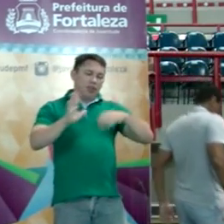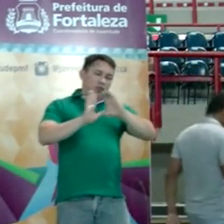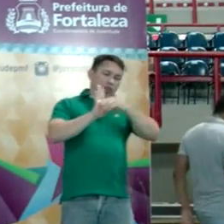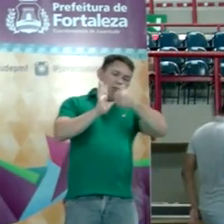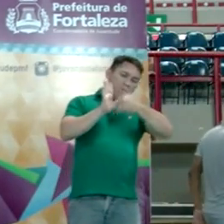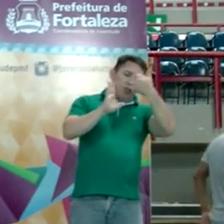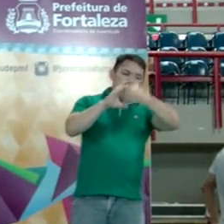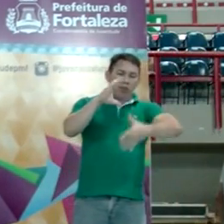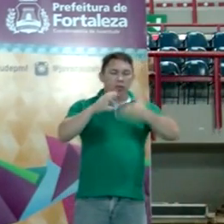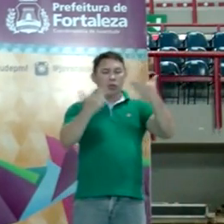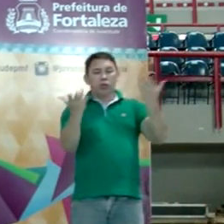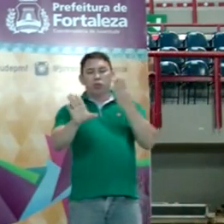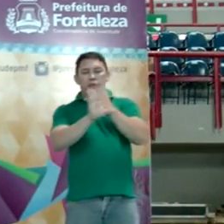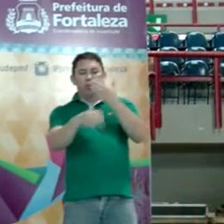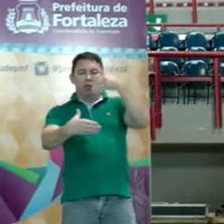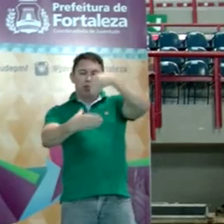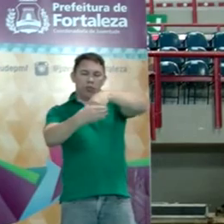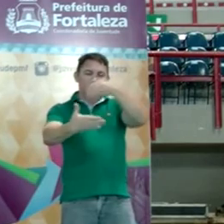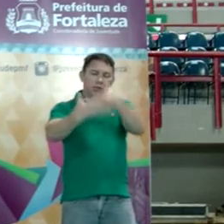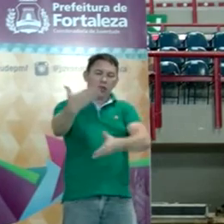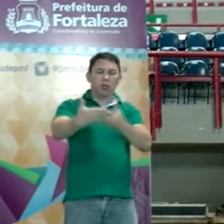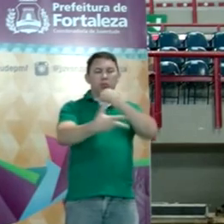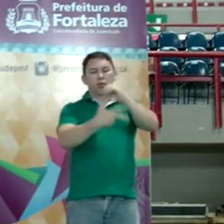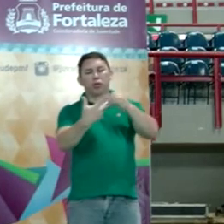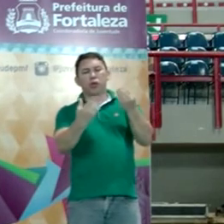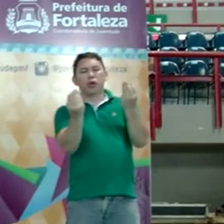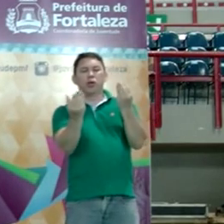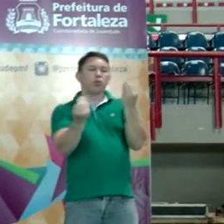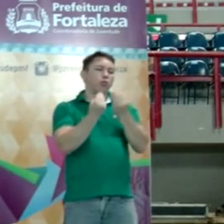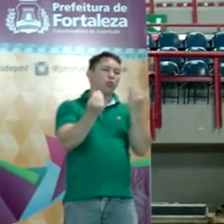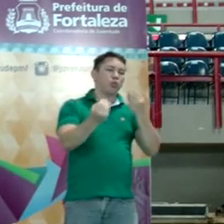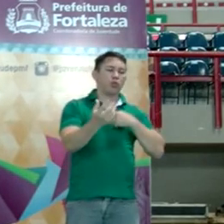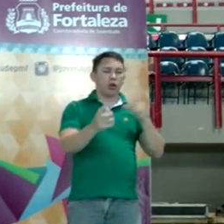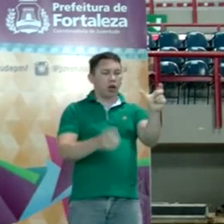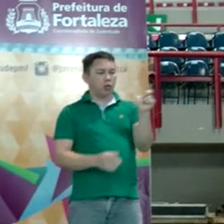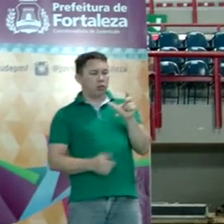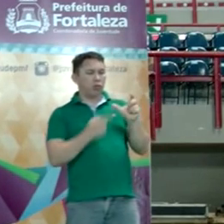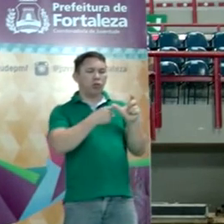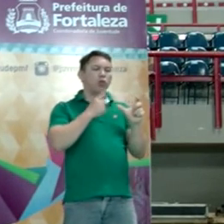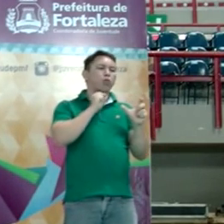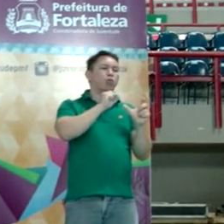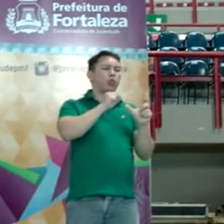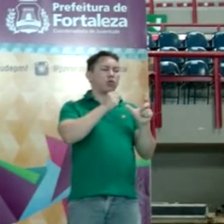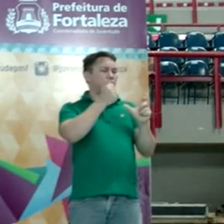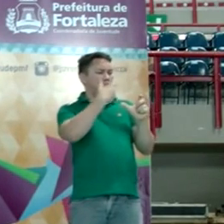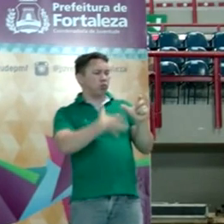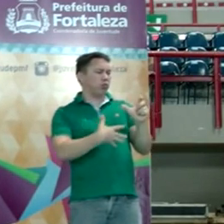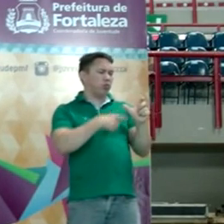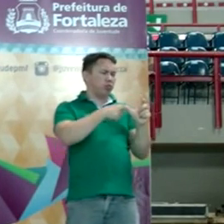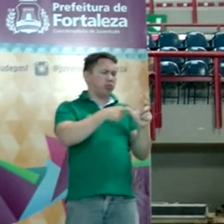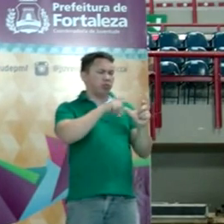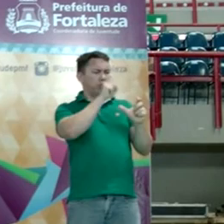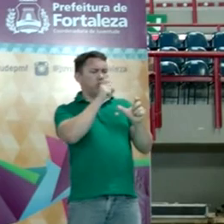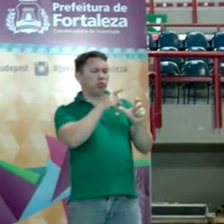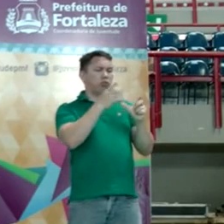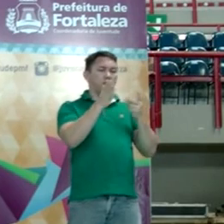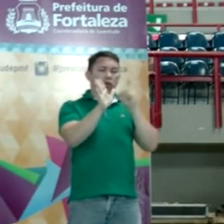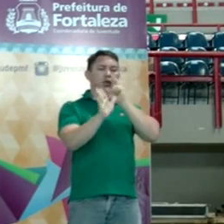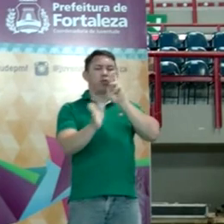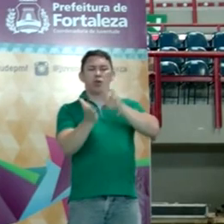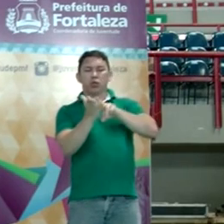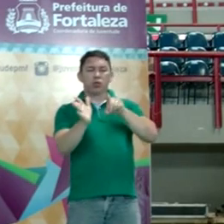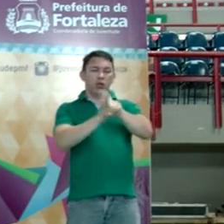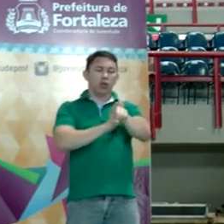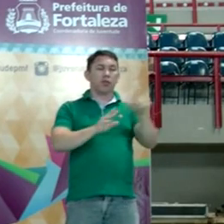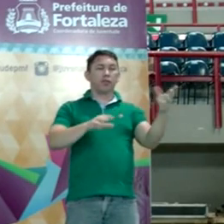definição. E é importante, porque senão tu chega na prova, aí o que vai acontecer? A palavra aparece, tu não sabe o que ela é, tu não consegue fazer a questão.